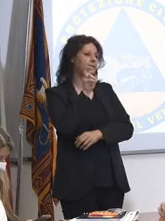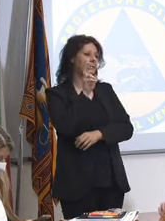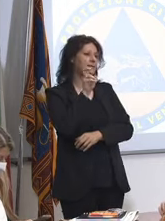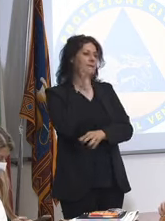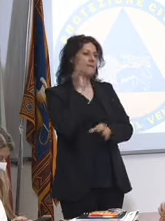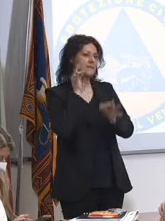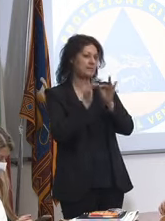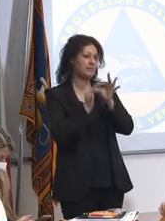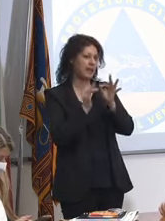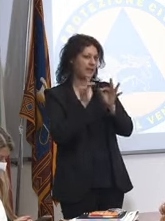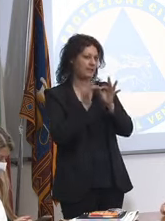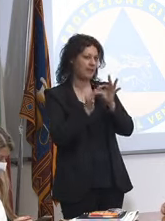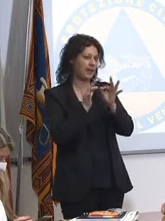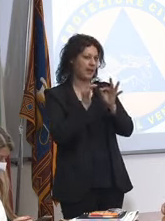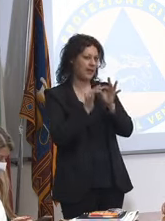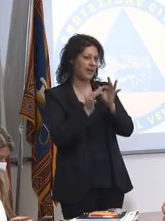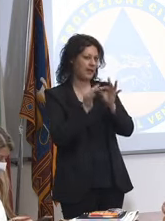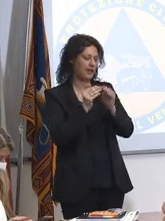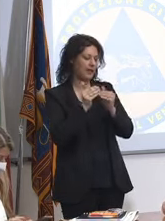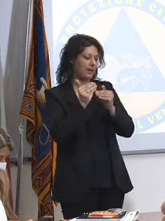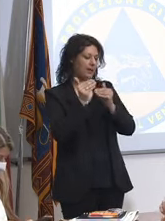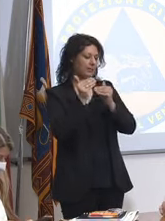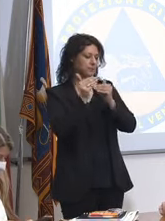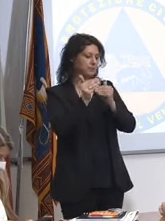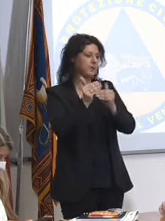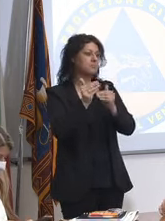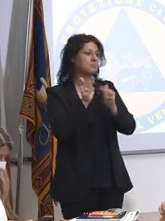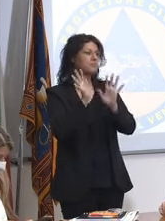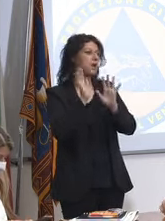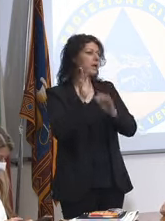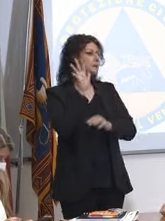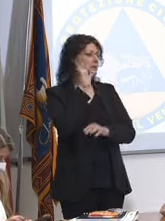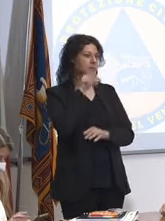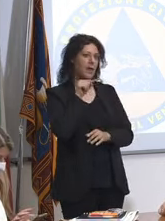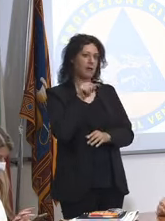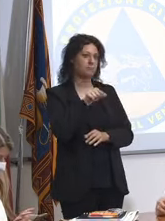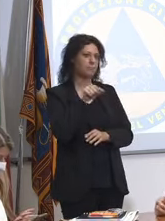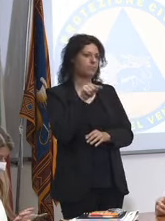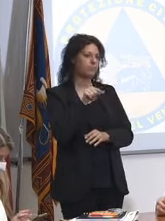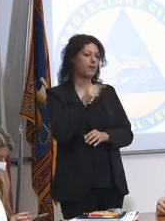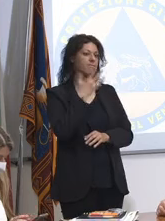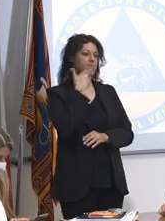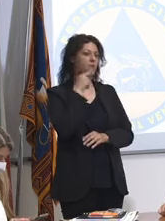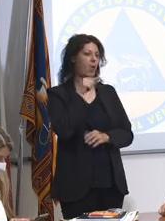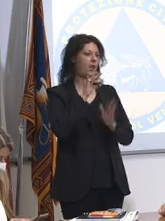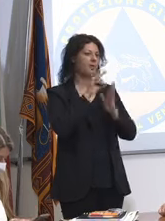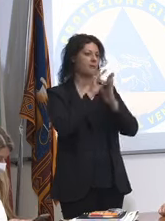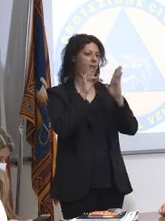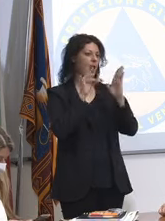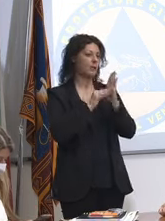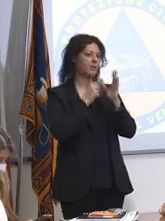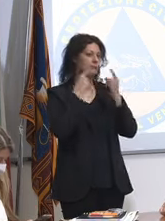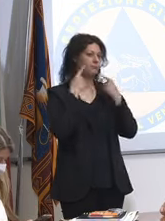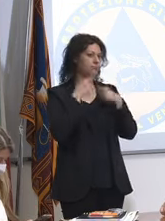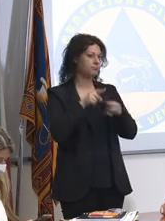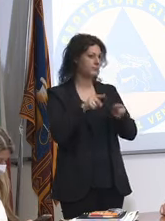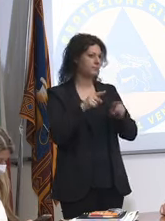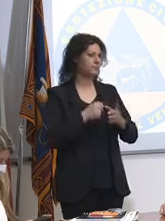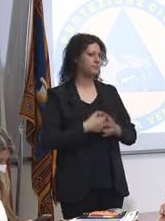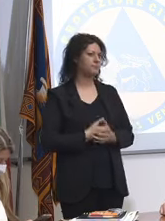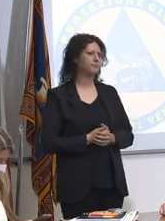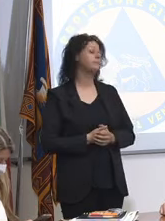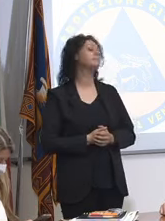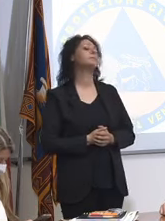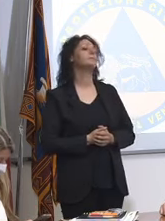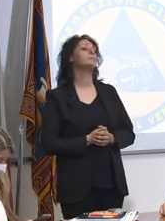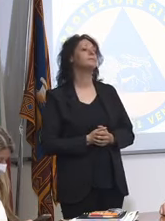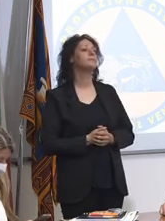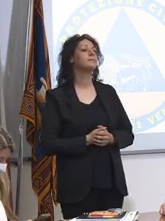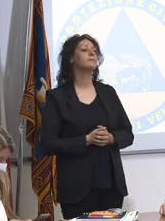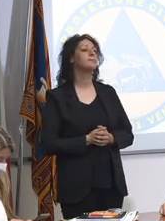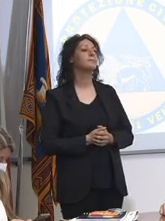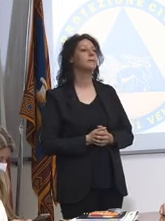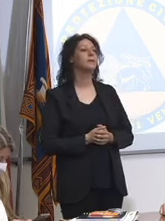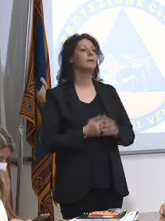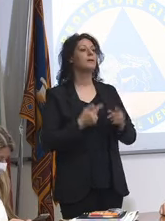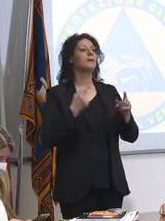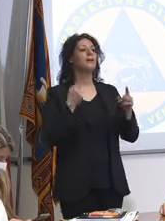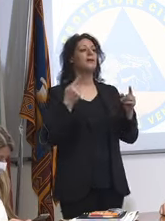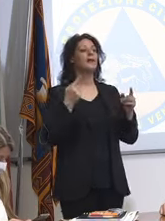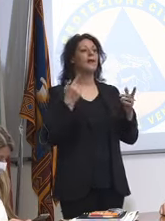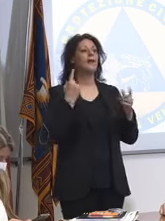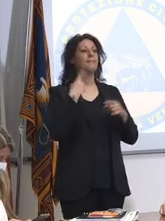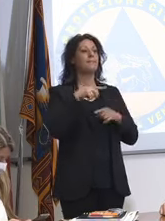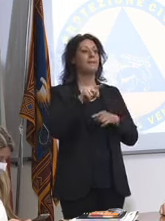di guastare il Ferragosto agli italiani, però quella sarebbe la data orientativa, 20-27, e con gli eventuali